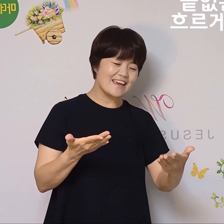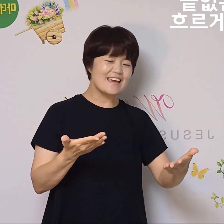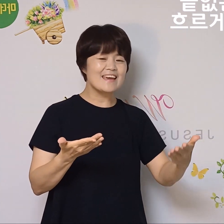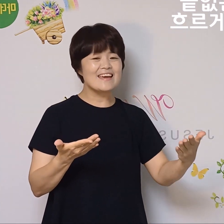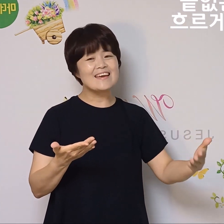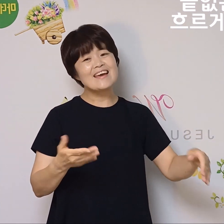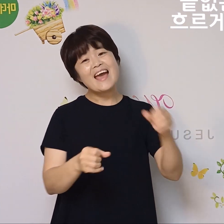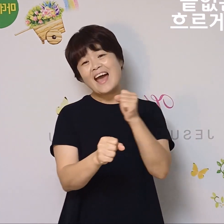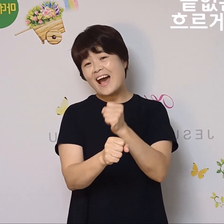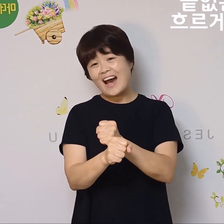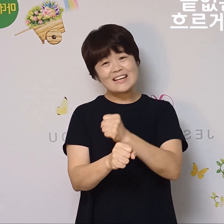흐르게